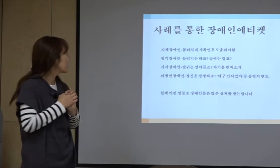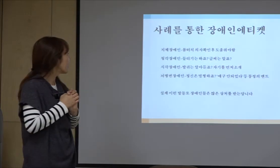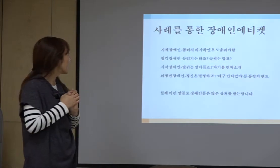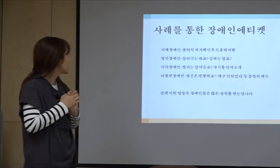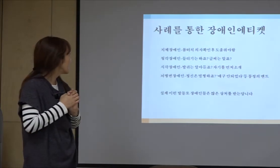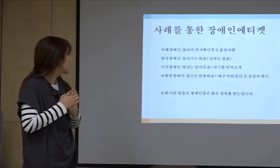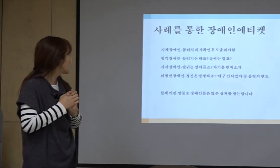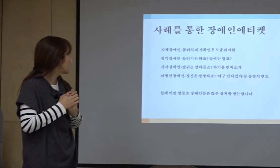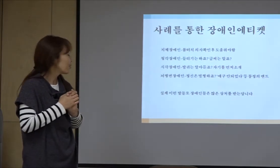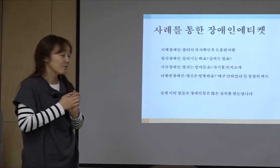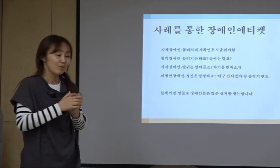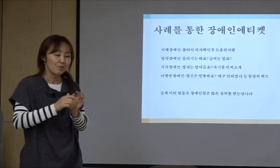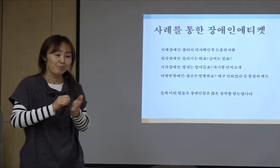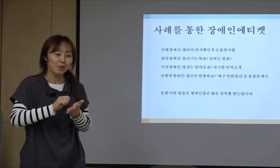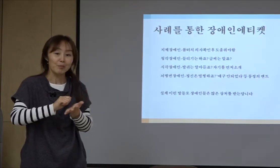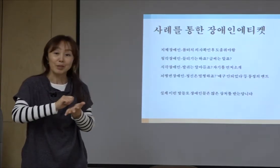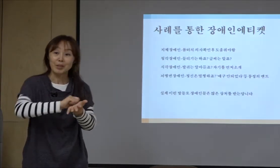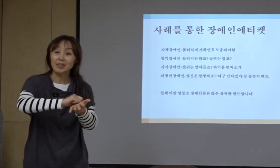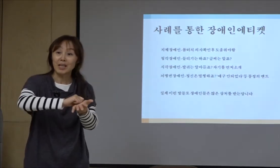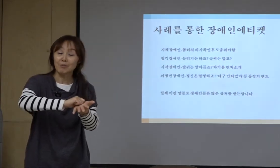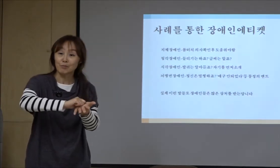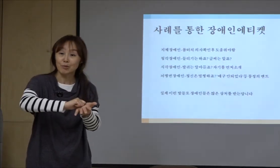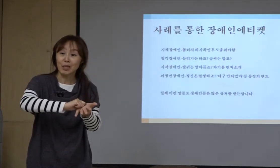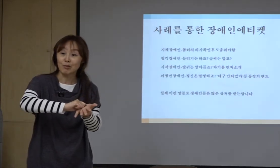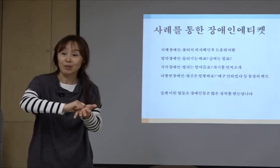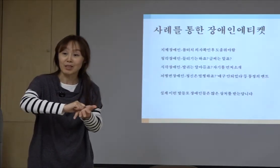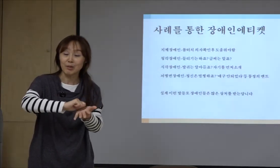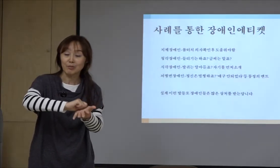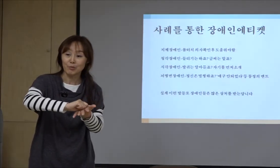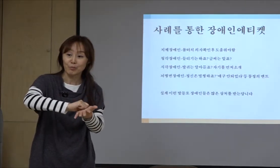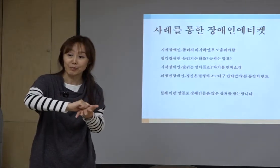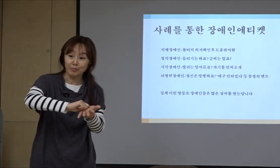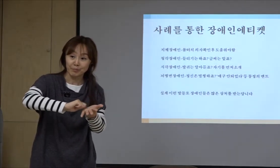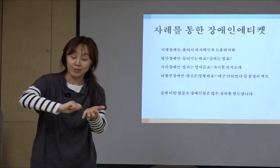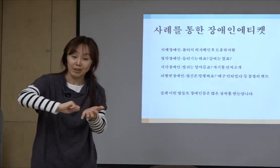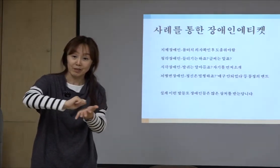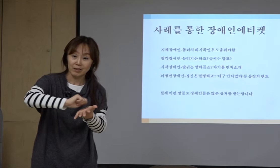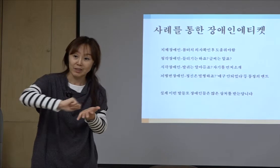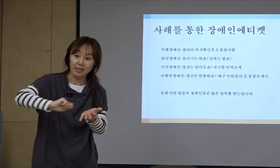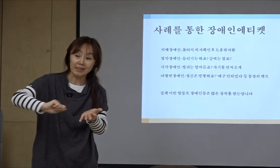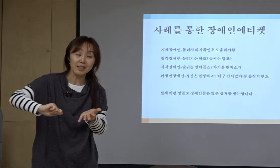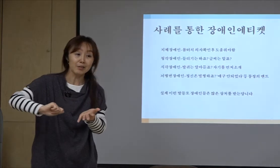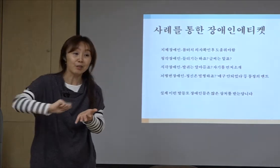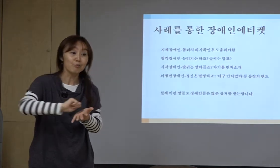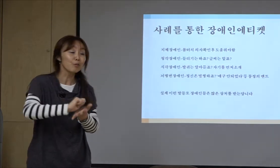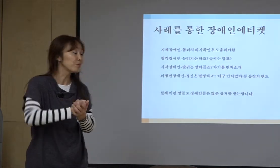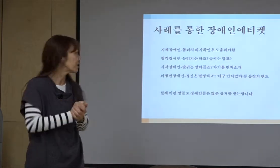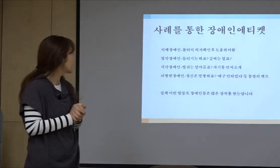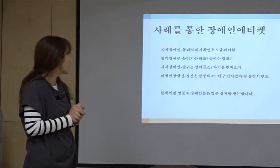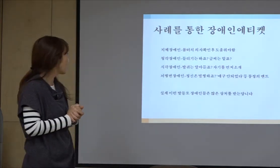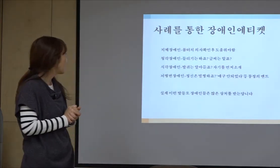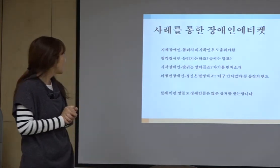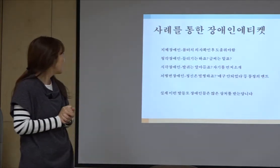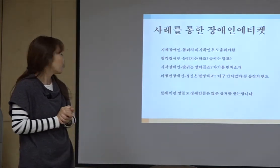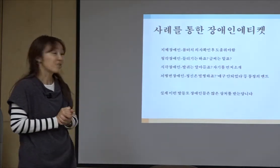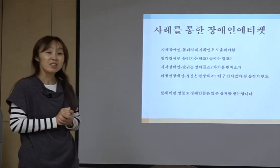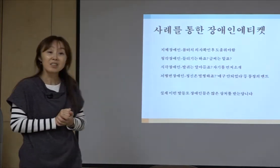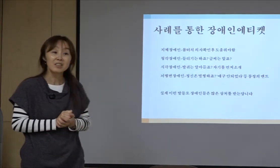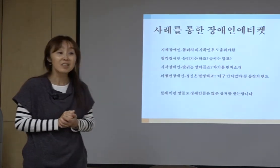그분들이 뭐 만약에 필담으로 하기 원하면 뭐 글씨 가능하세요 이렇게 물어보면 되는데, 뭐